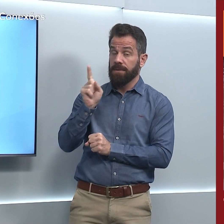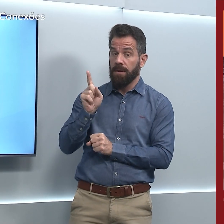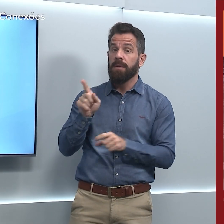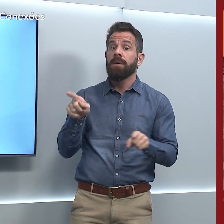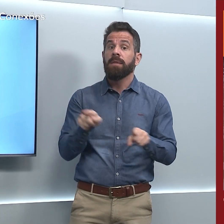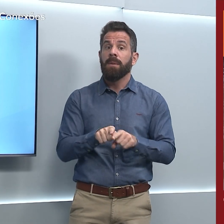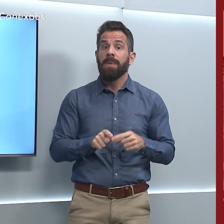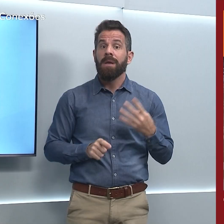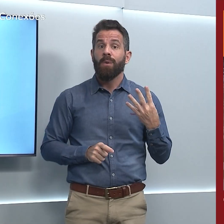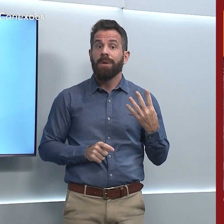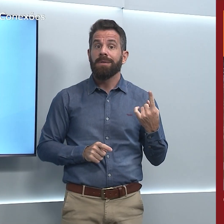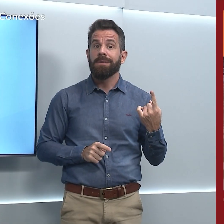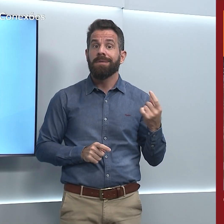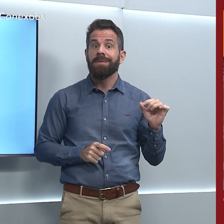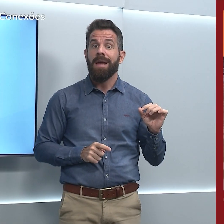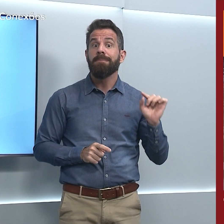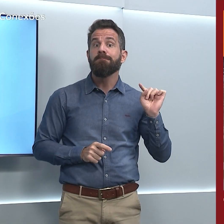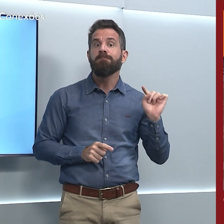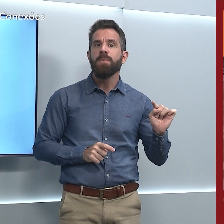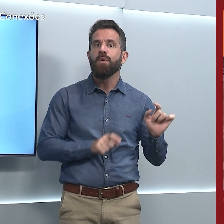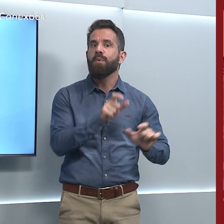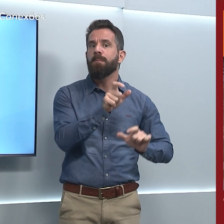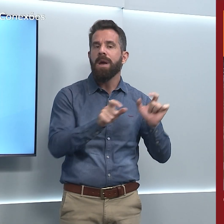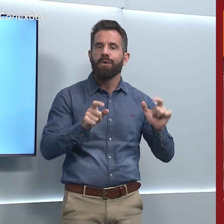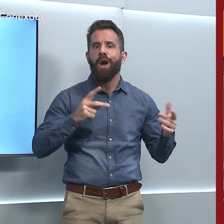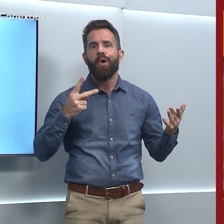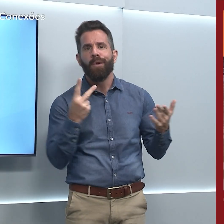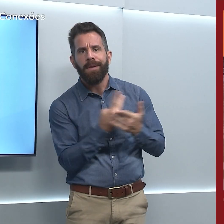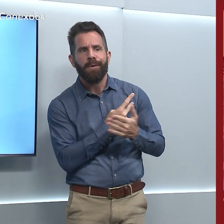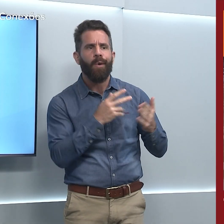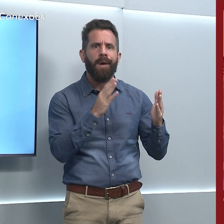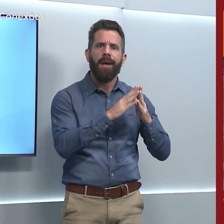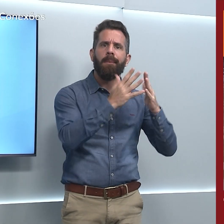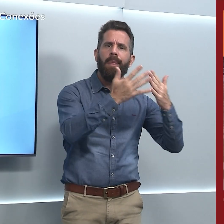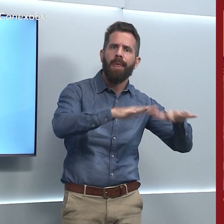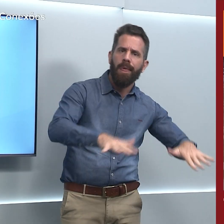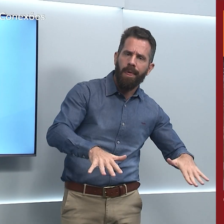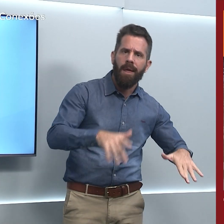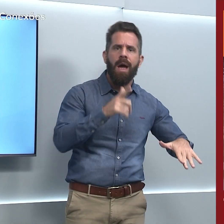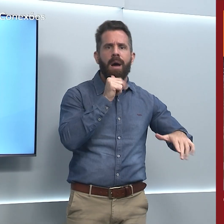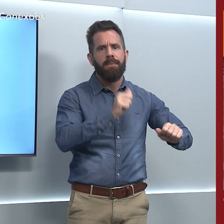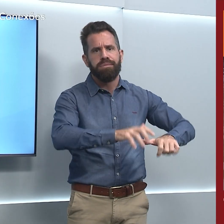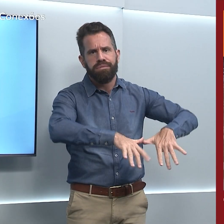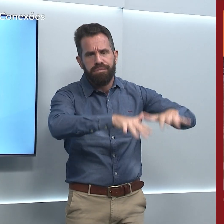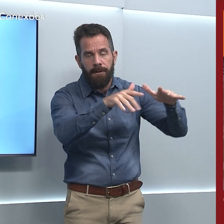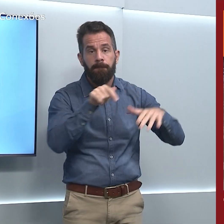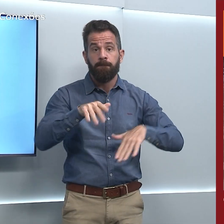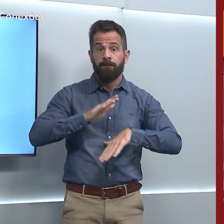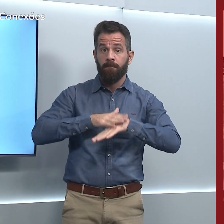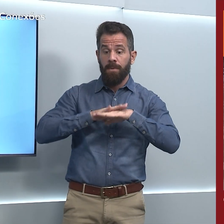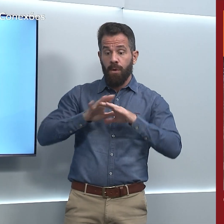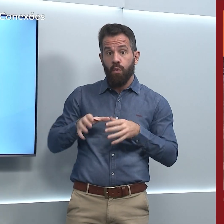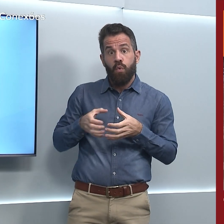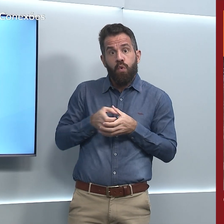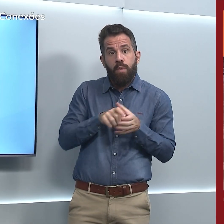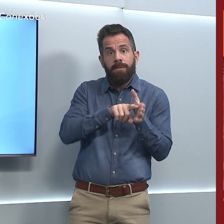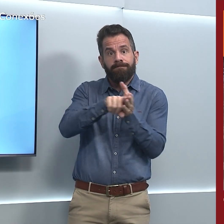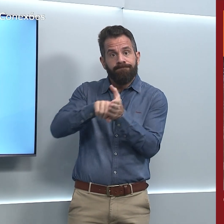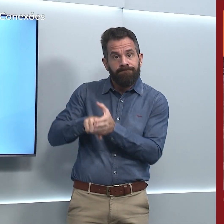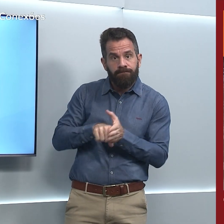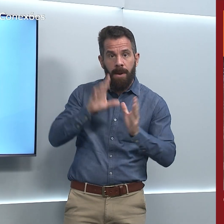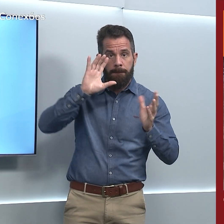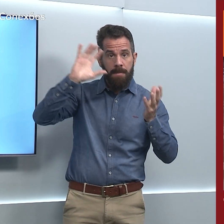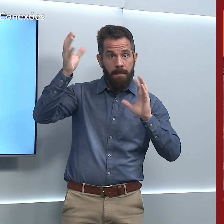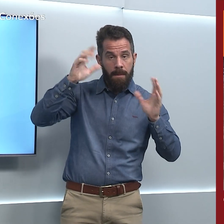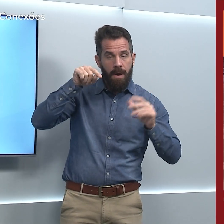410 mil pessoas. Isso segundo os serviços de mudanças climáticas Copérnicos, que faz parte